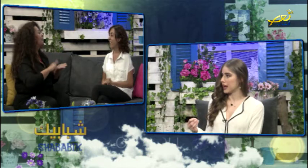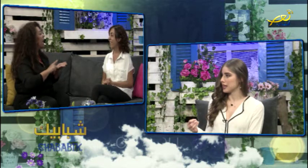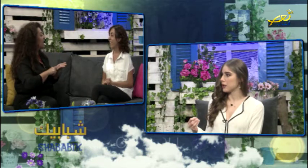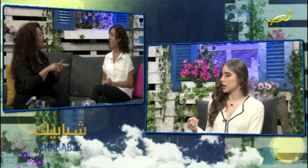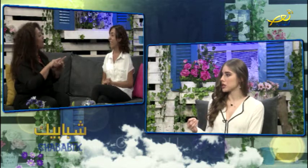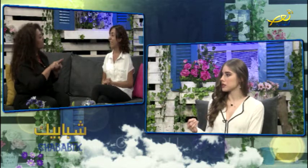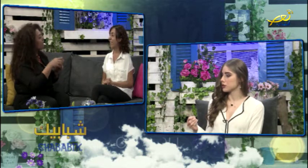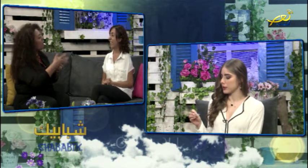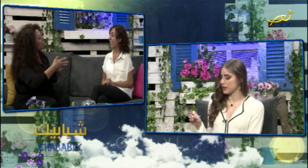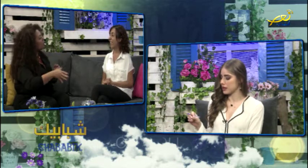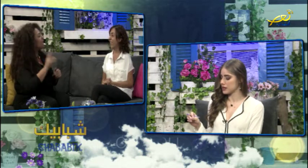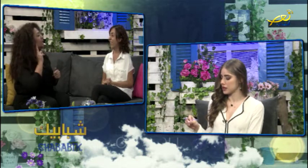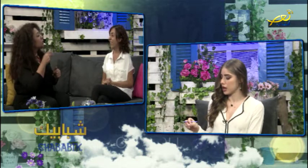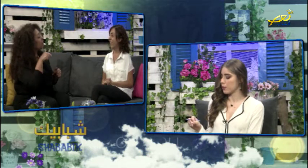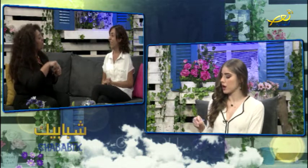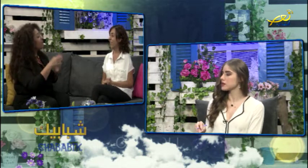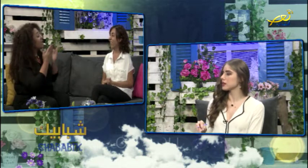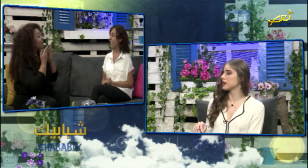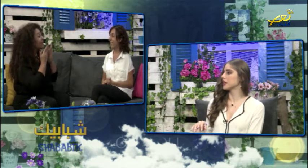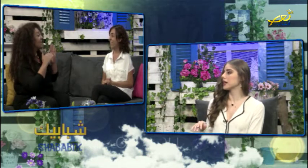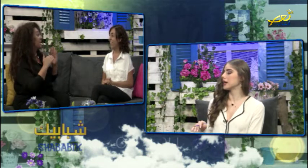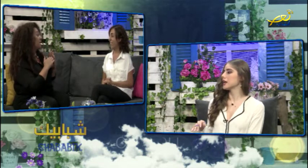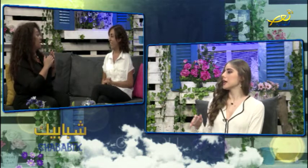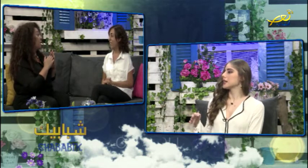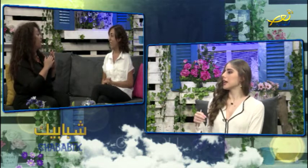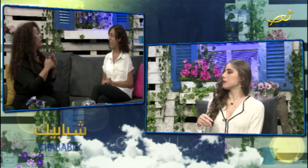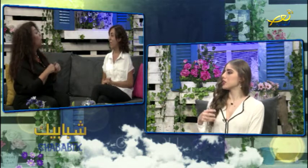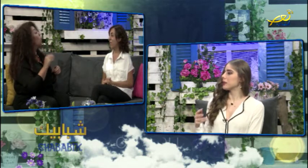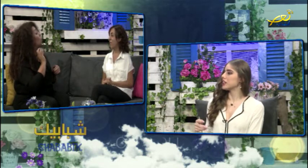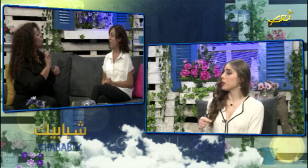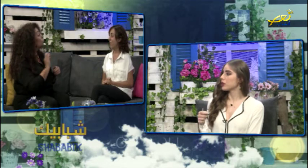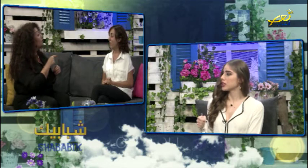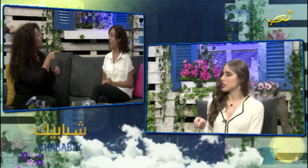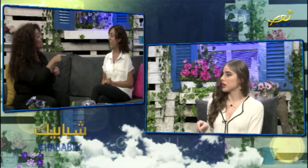بالتعليم للأشخاص الصم بمدرسة إيراب، وخاصة يعني تعليم الجيومتري ولغة الإشارة؟